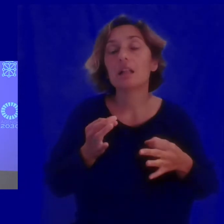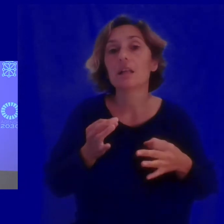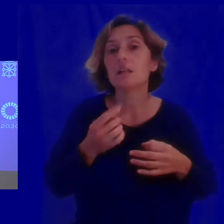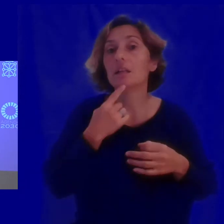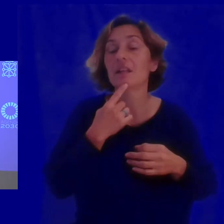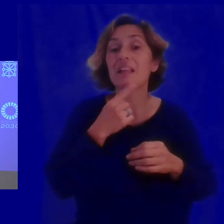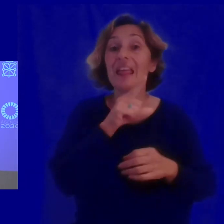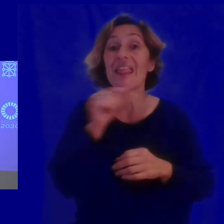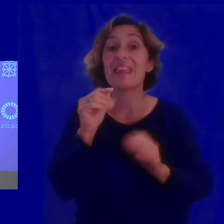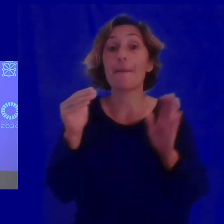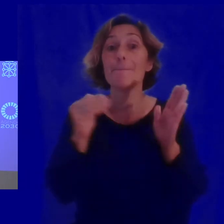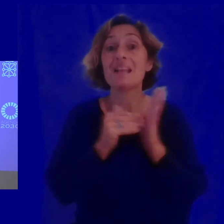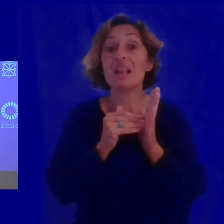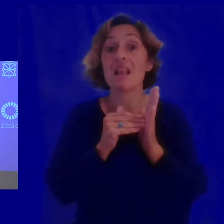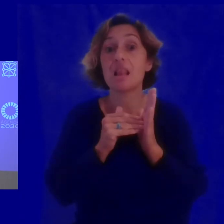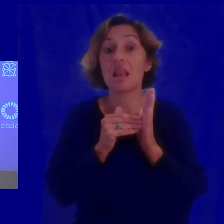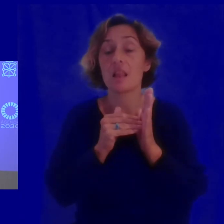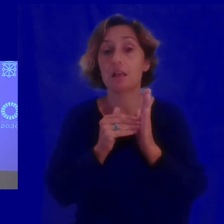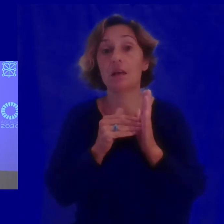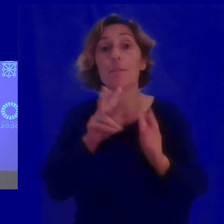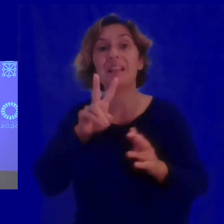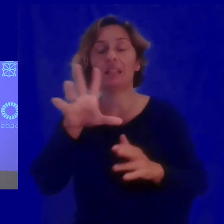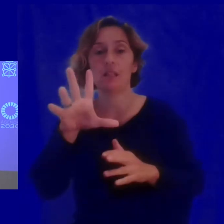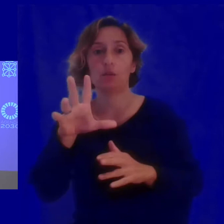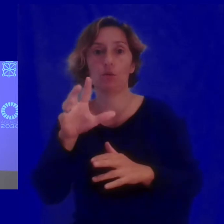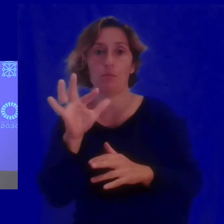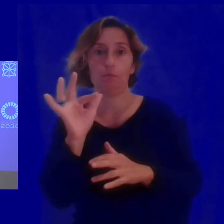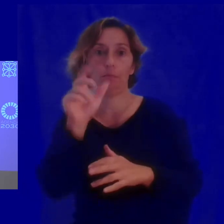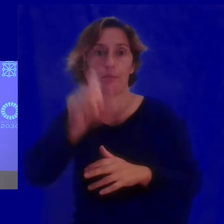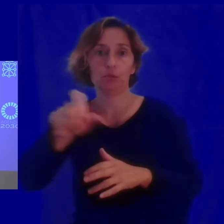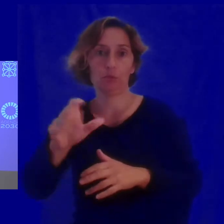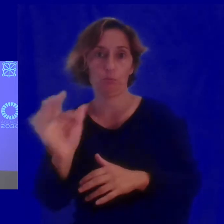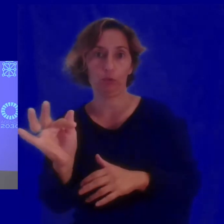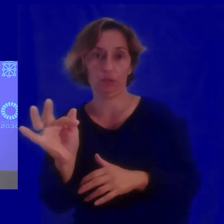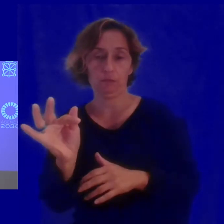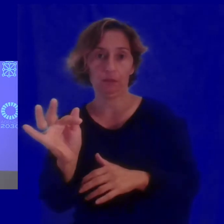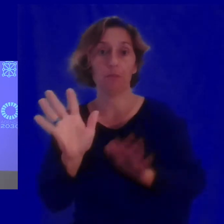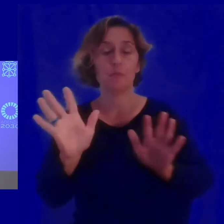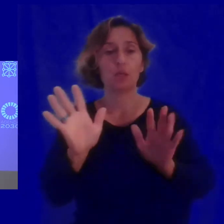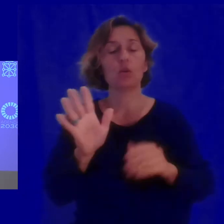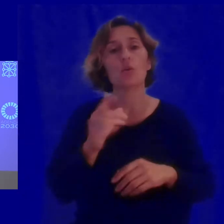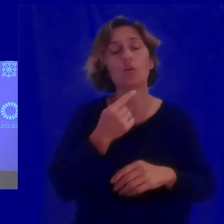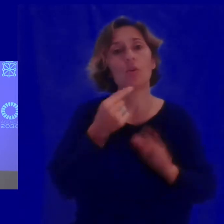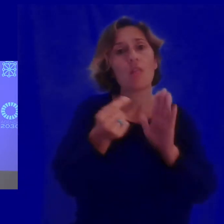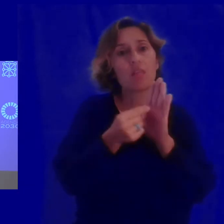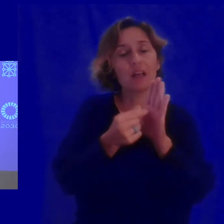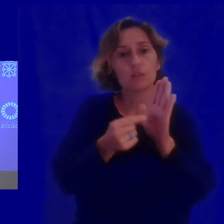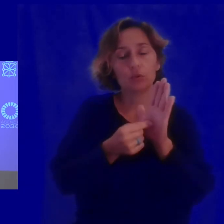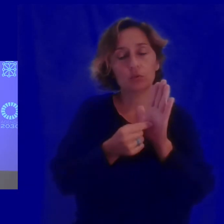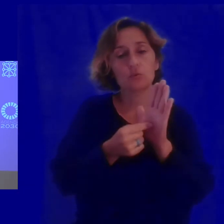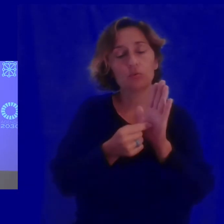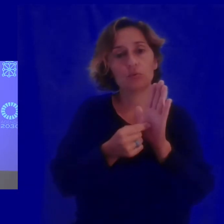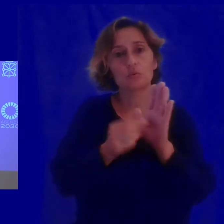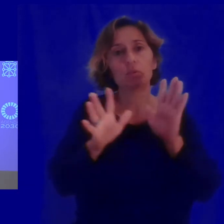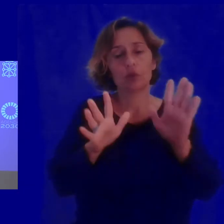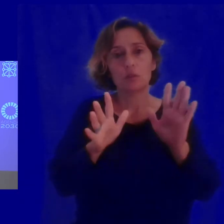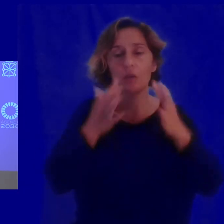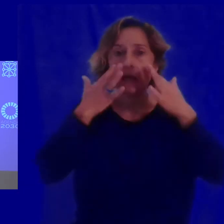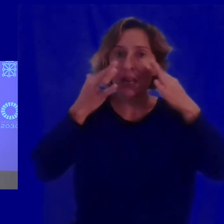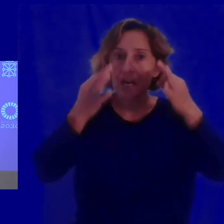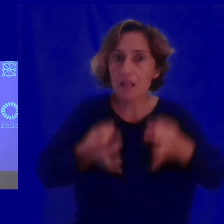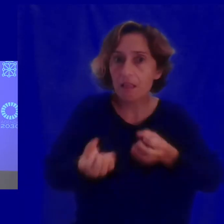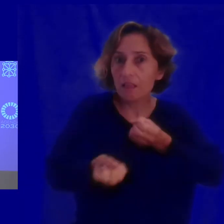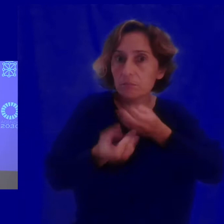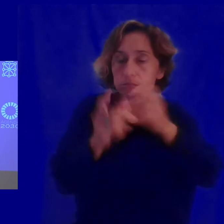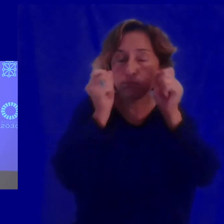100.000 habitantes. Son parámetros orientativos, pero lo digo porque también quiero arrojar un jarro de realidad